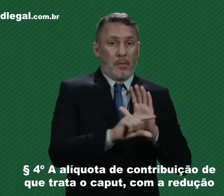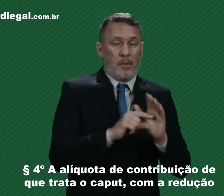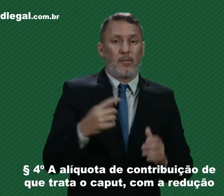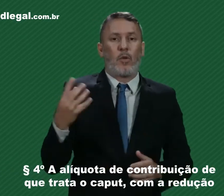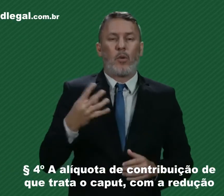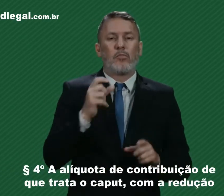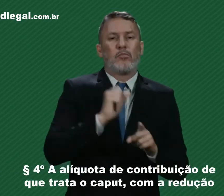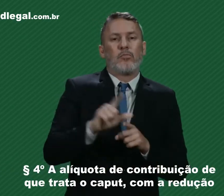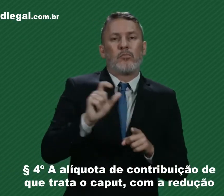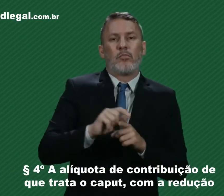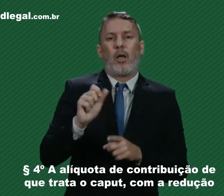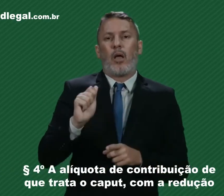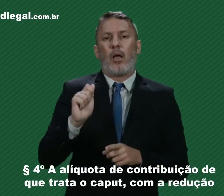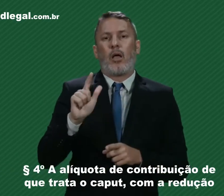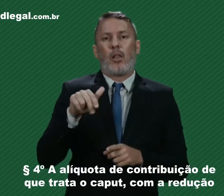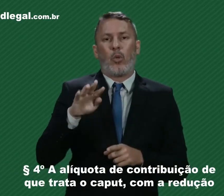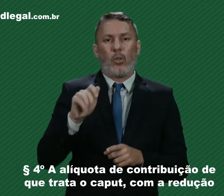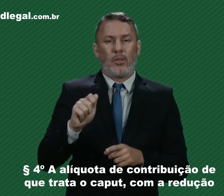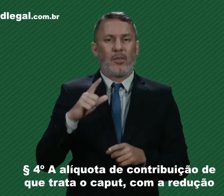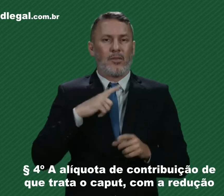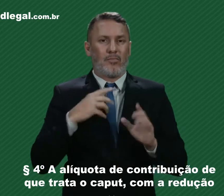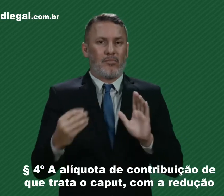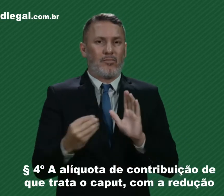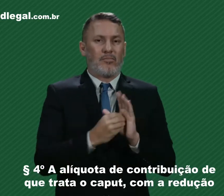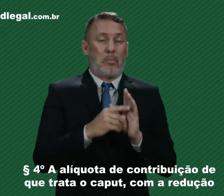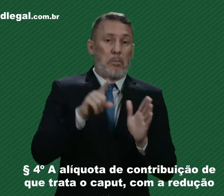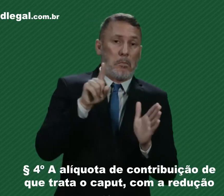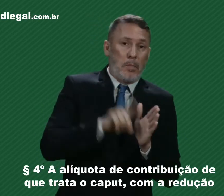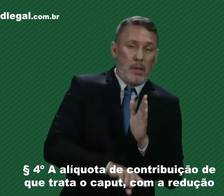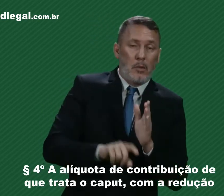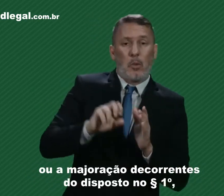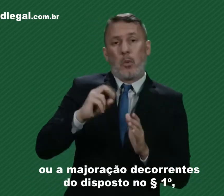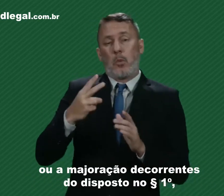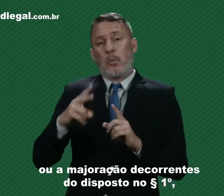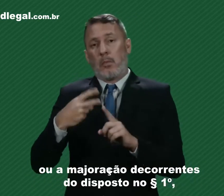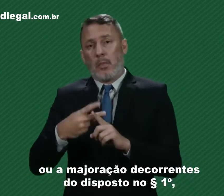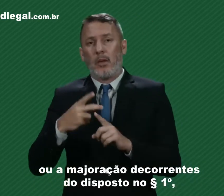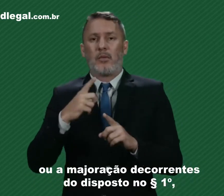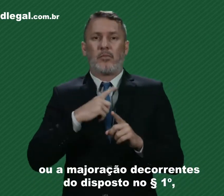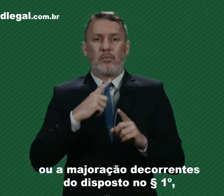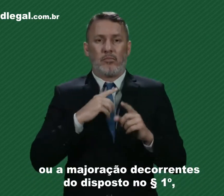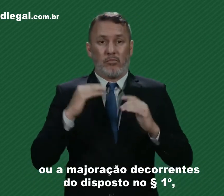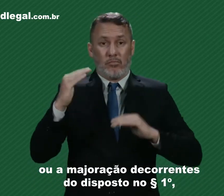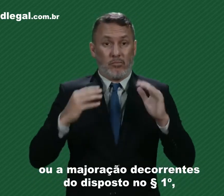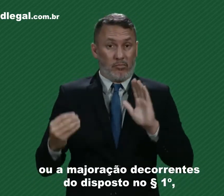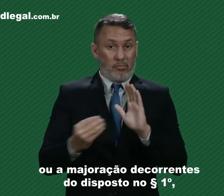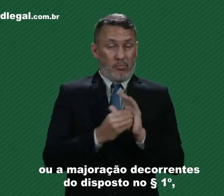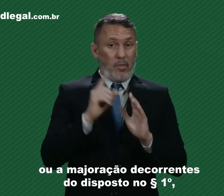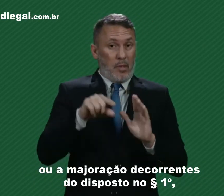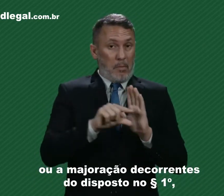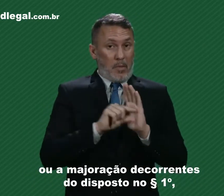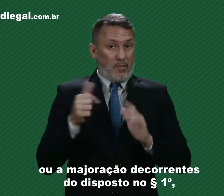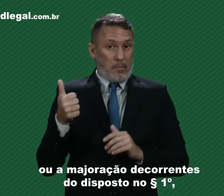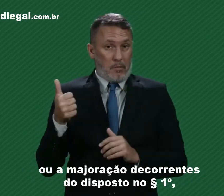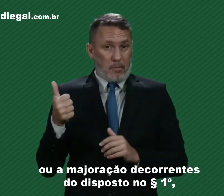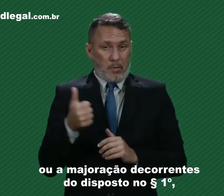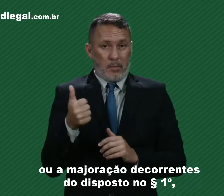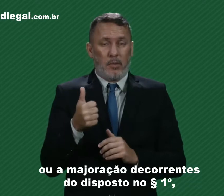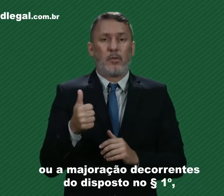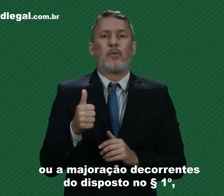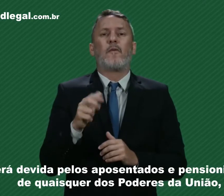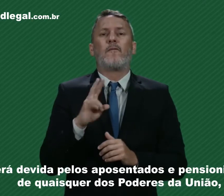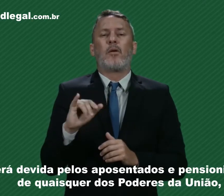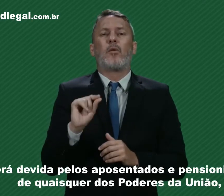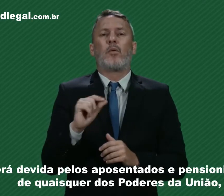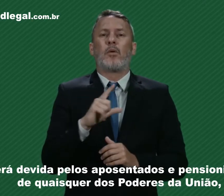A alíquota de contribuição de que trata o caput com a redução ou a majoração decorrentes do disposto no parágrafo